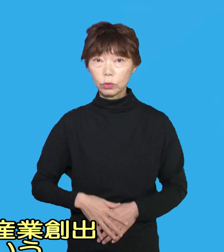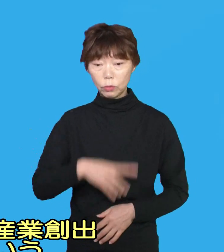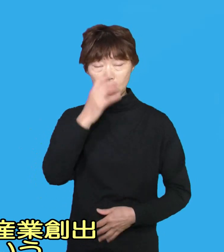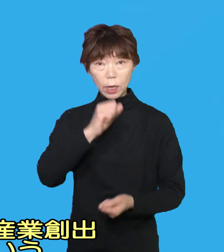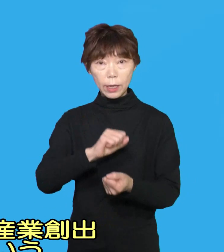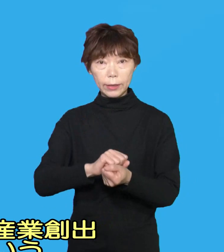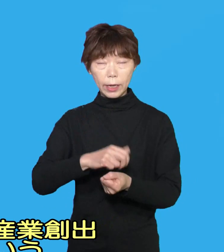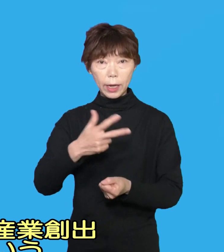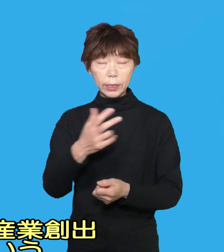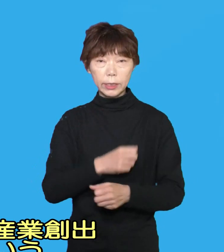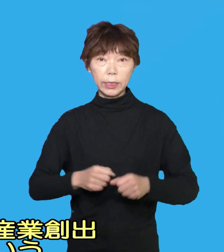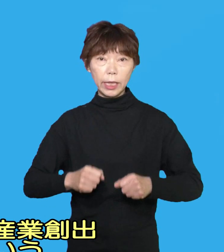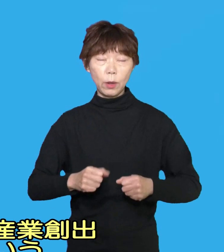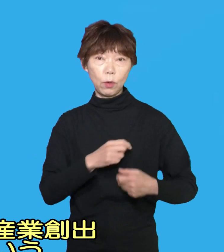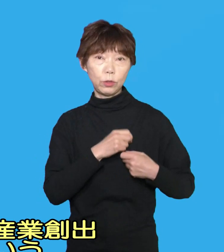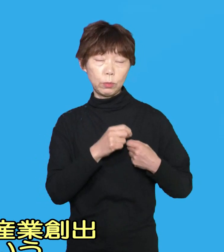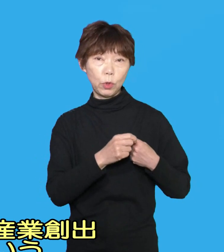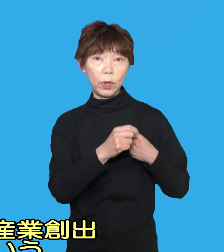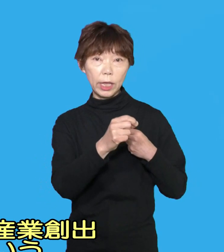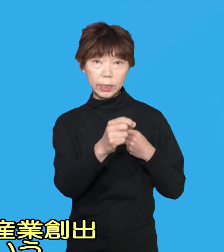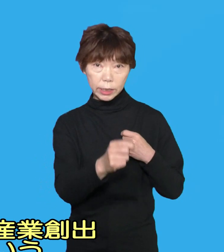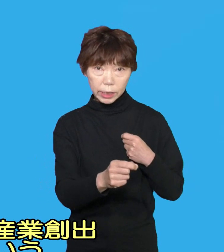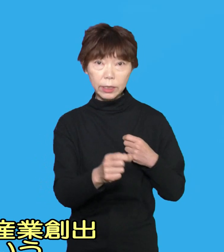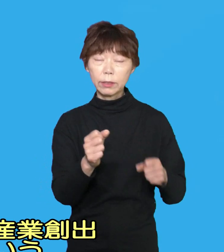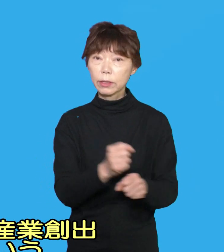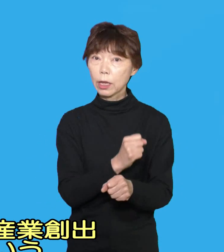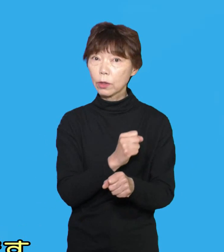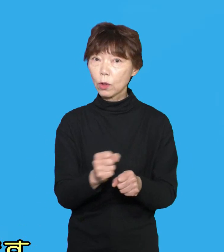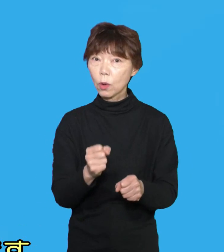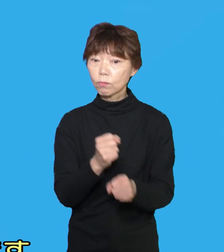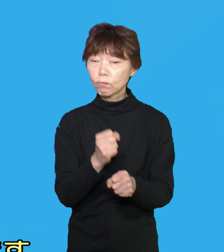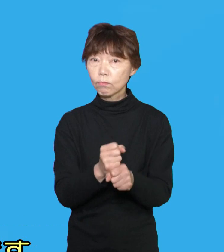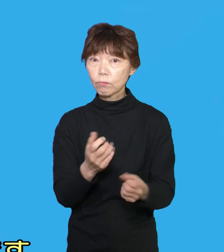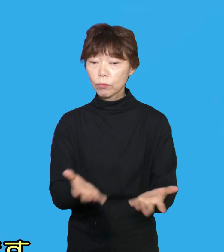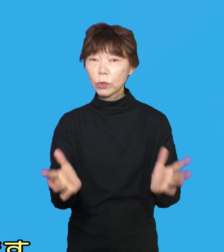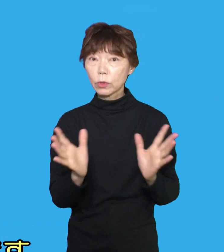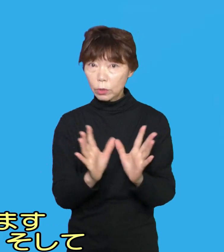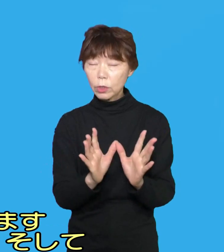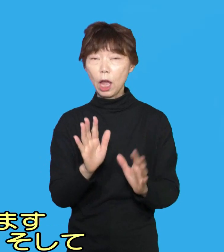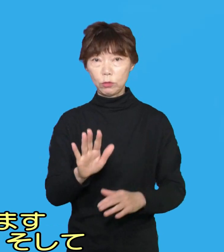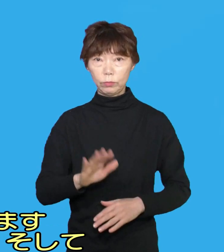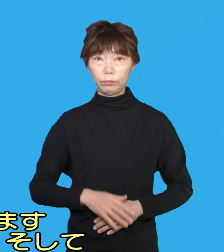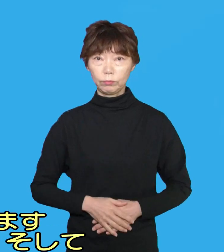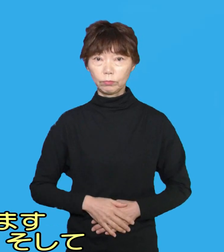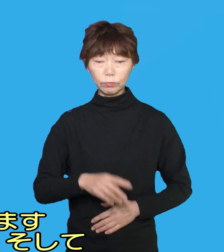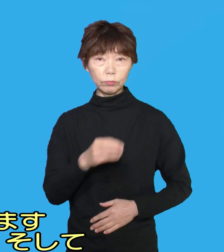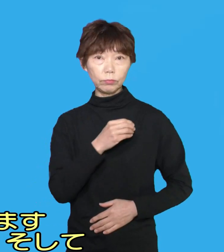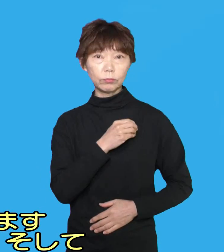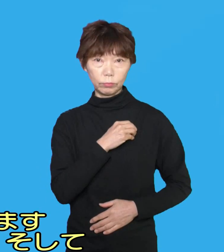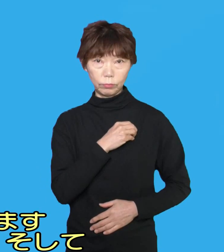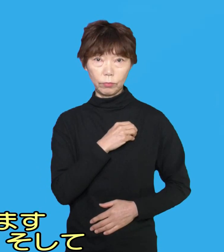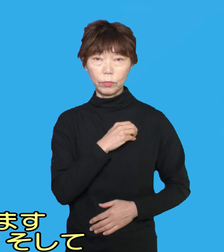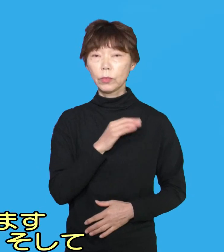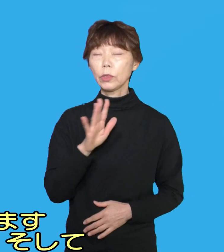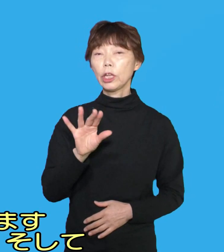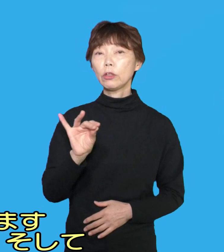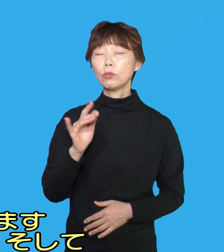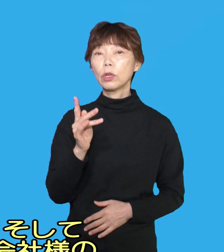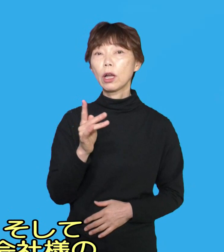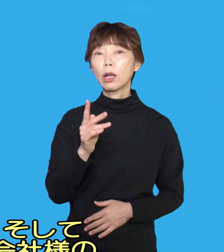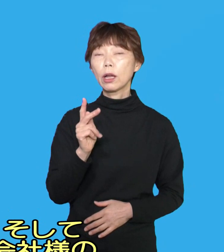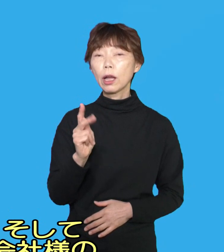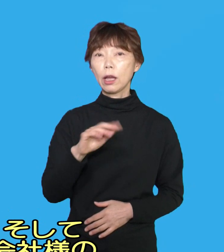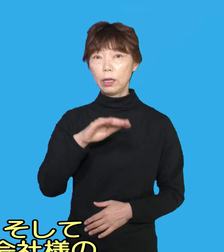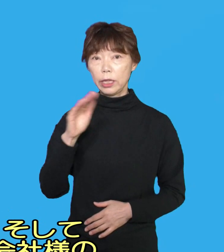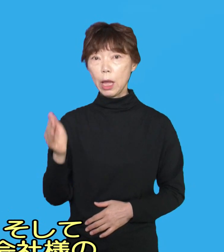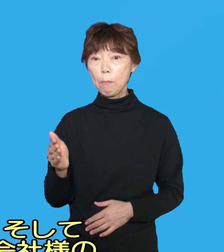寿命延伸産業創出コンソーシアムという組織があります。その会員であります手塚山学院大学、そして